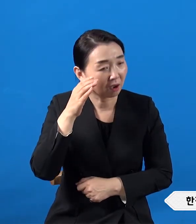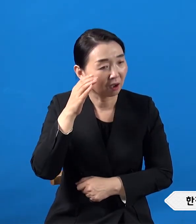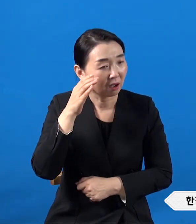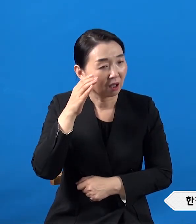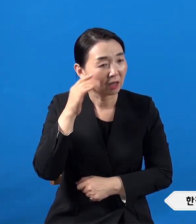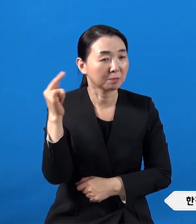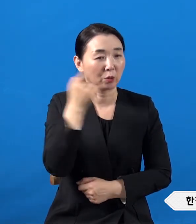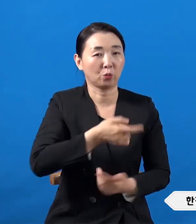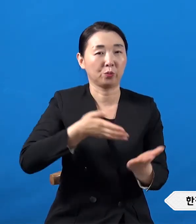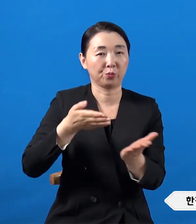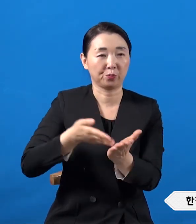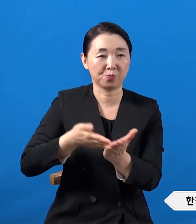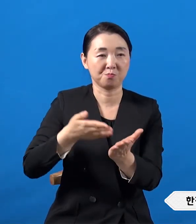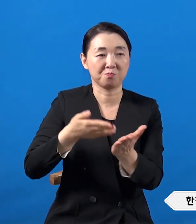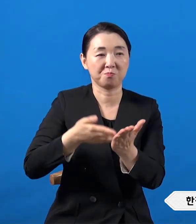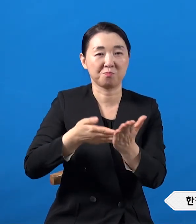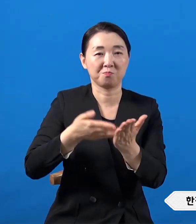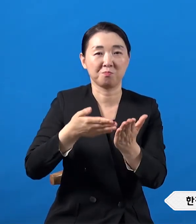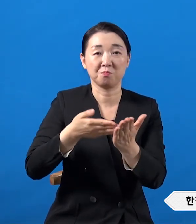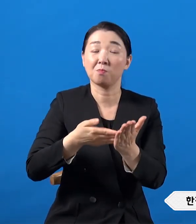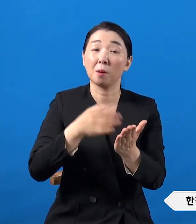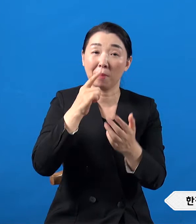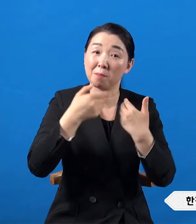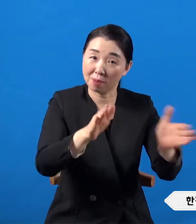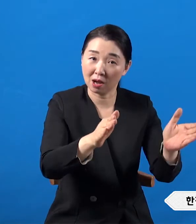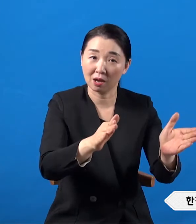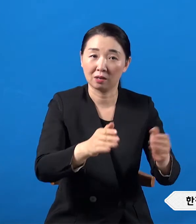아주 널리 정연하게 반박을 합니다.